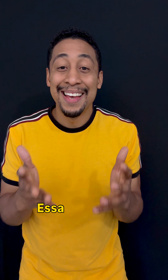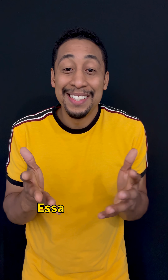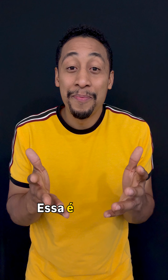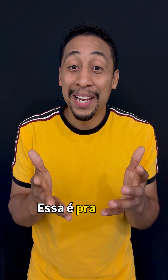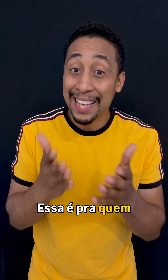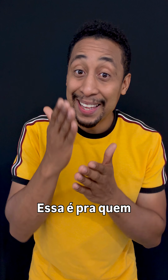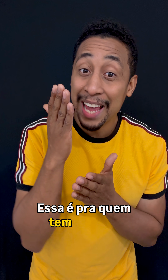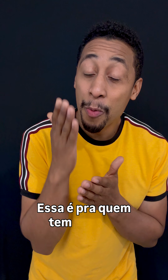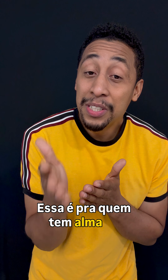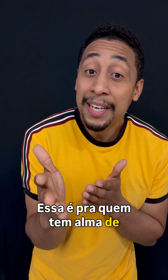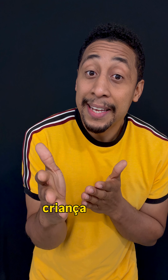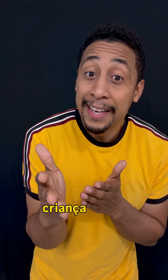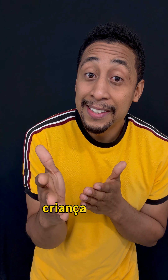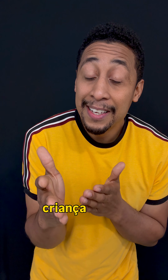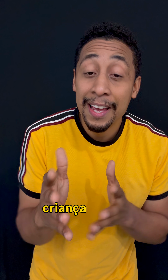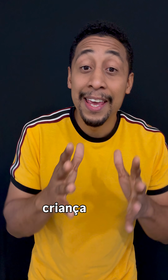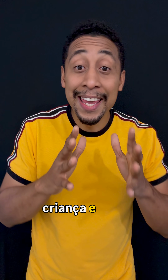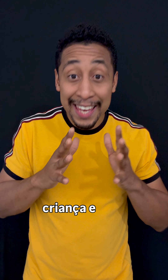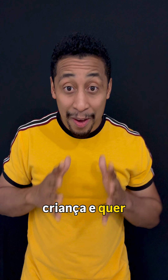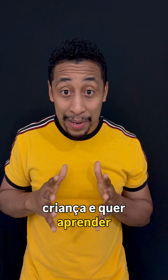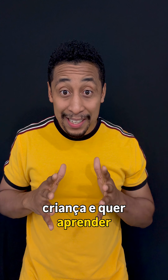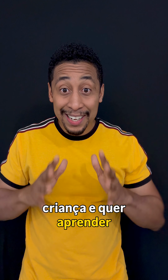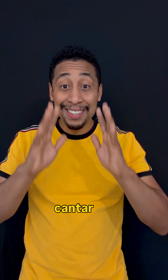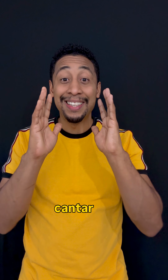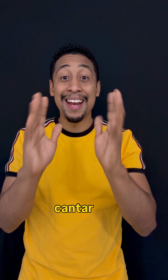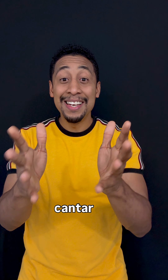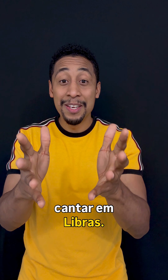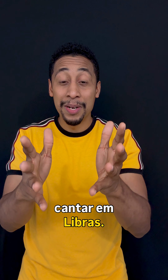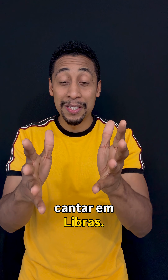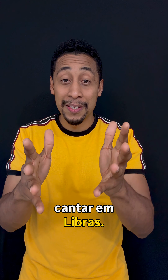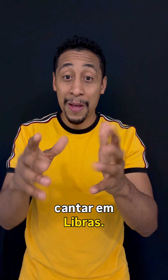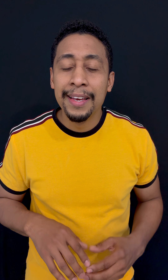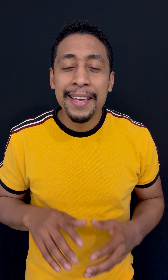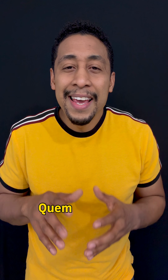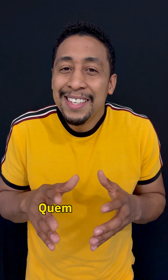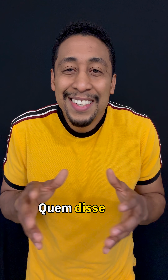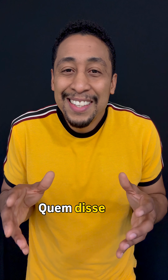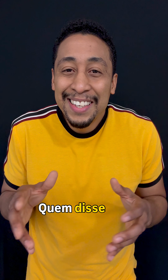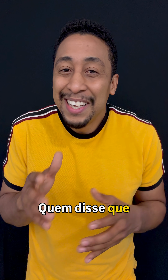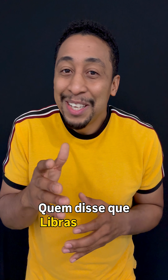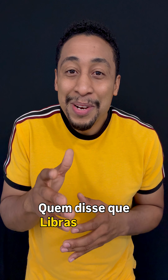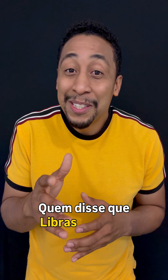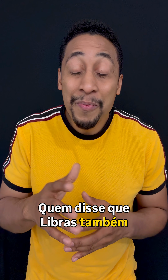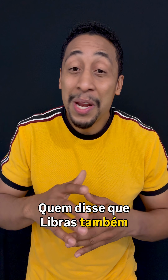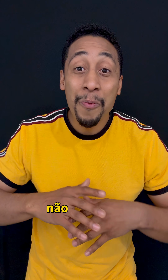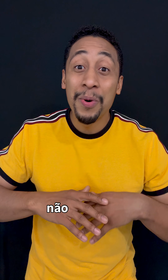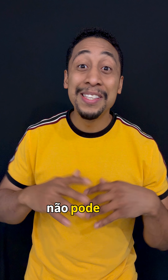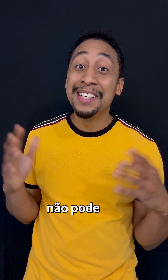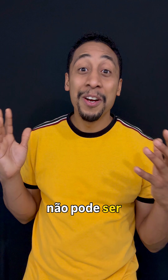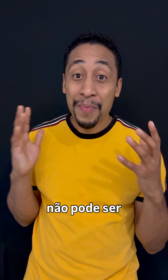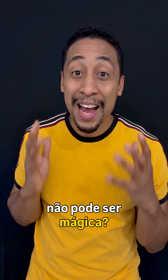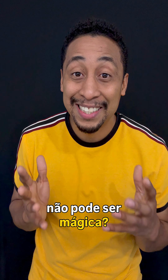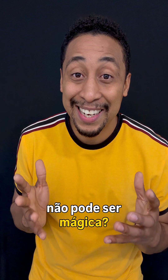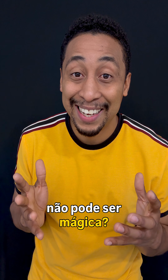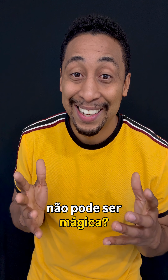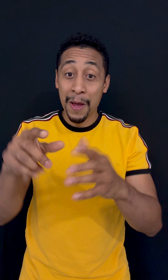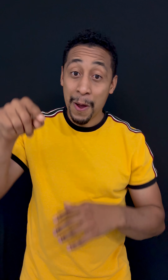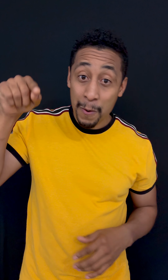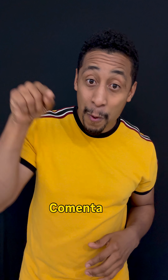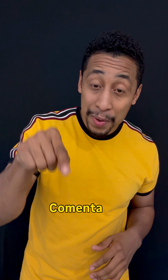Essa é para quem tem alma de criança e quer aprender a cantar em Libras. Quem disse que Libras também não pode ser mágica?